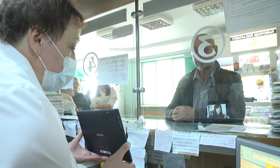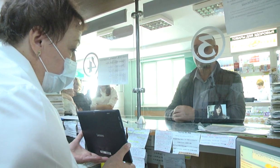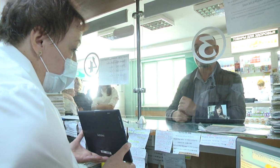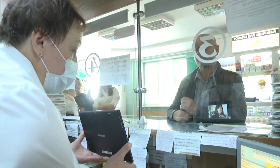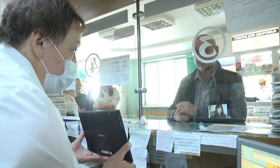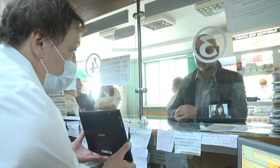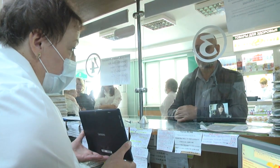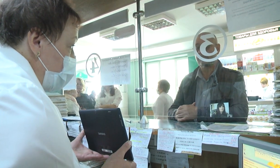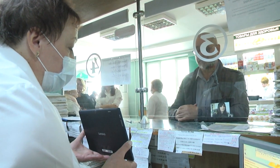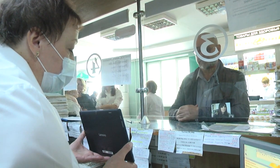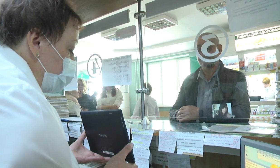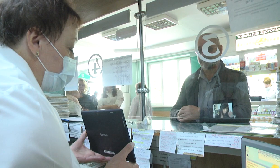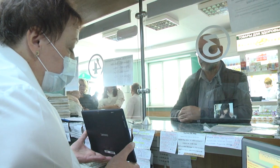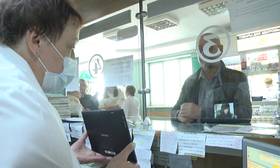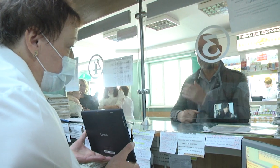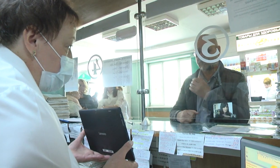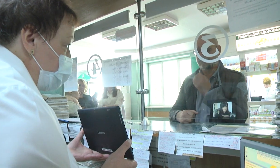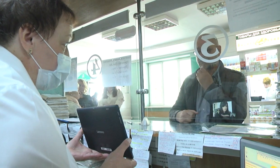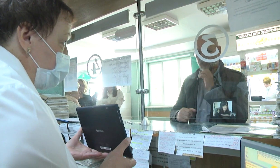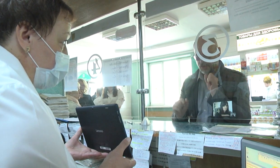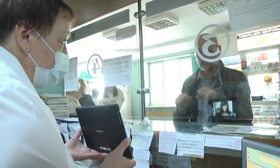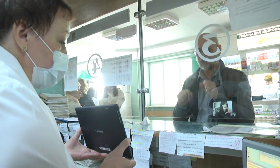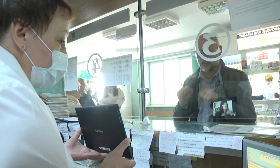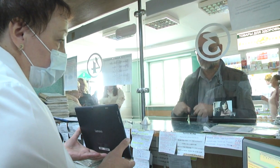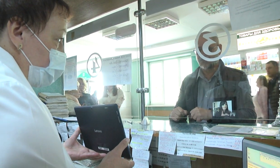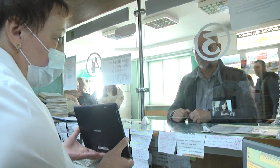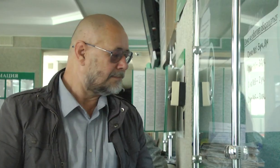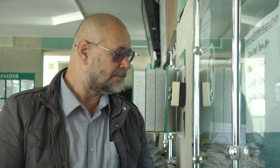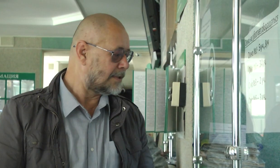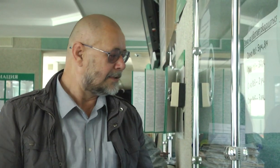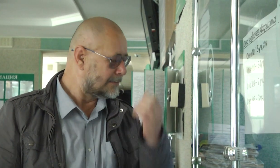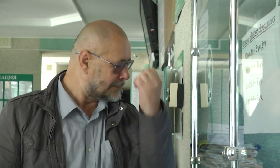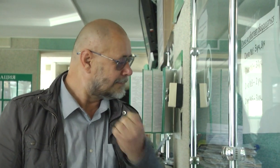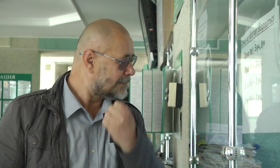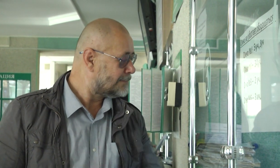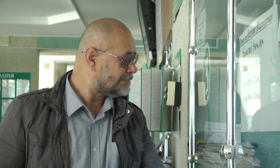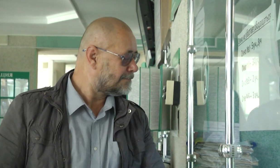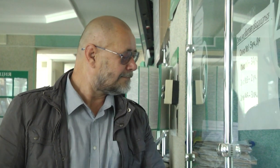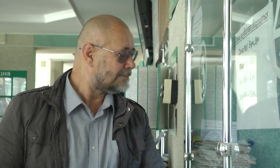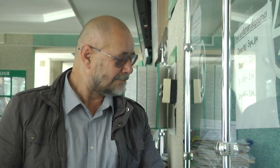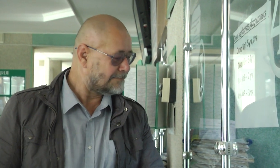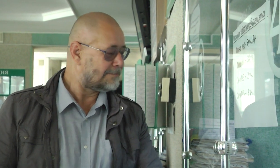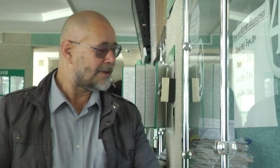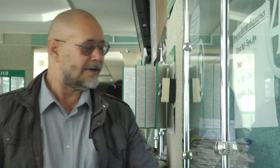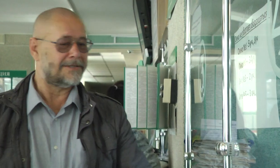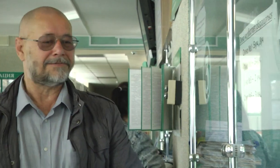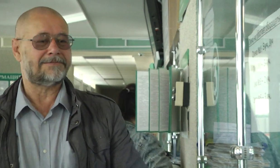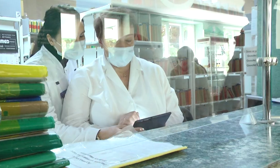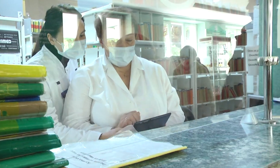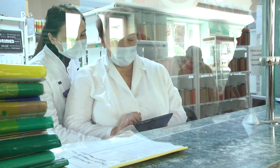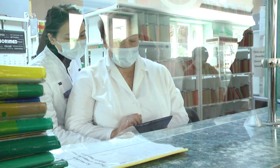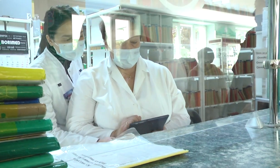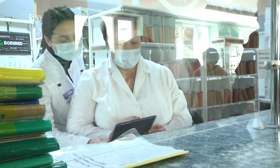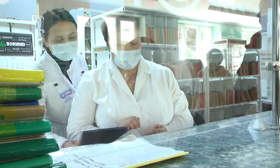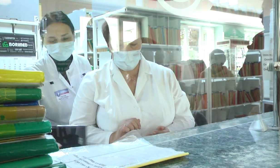Ведь, к счастью, технологии во многом упростили жизнь слабослышащих. При помощи видеосвязи сурдопереводчик помогает глухим людям с решением